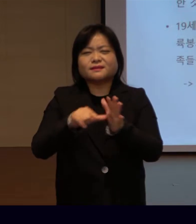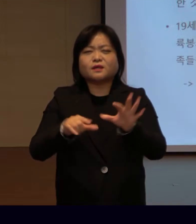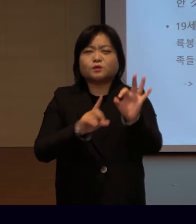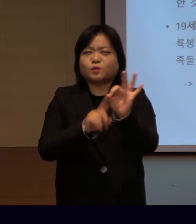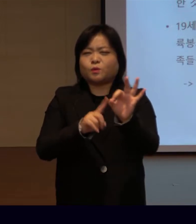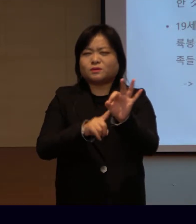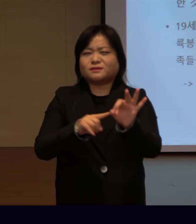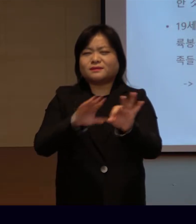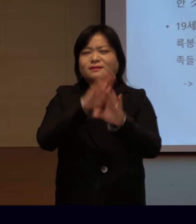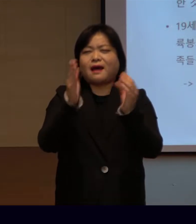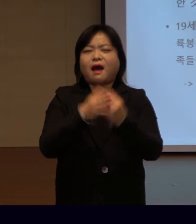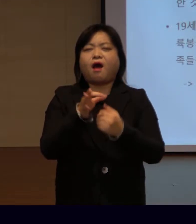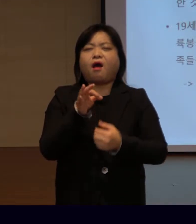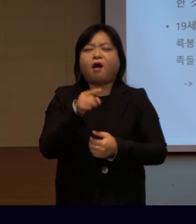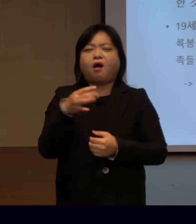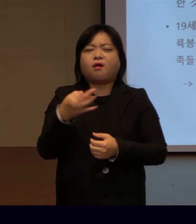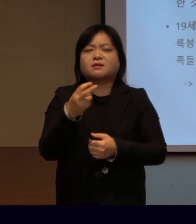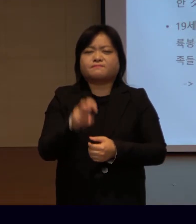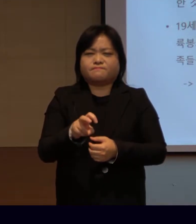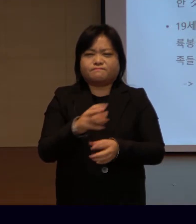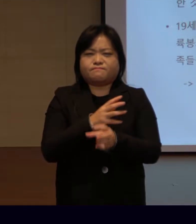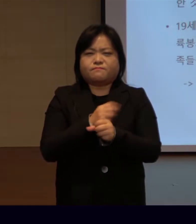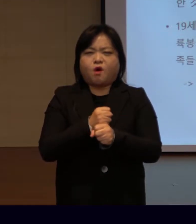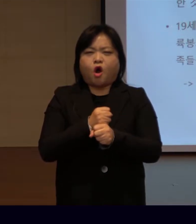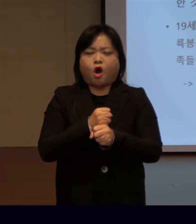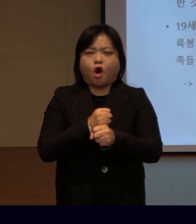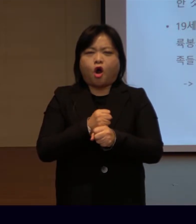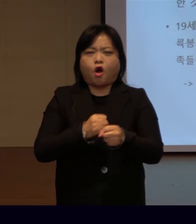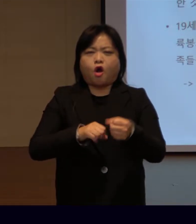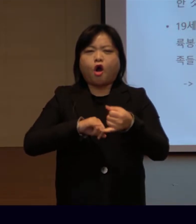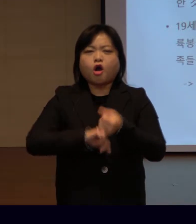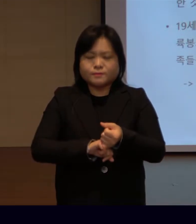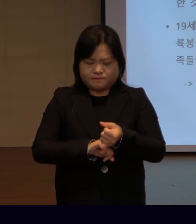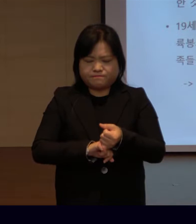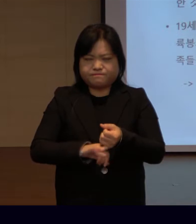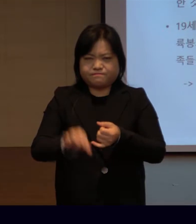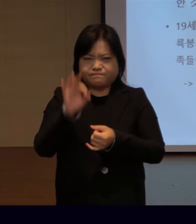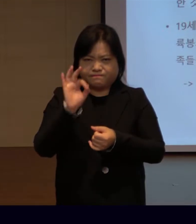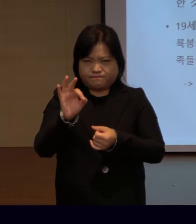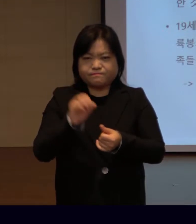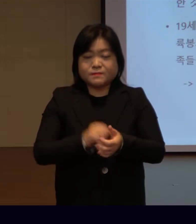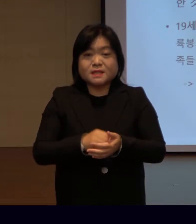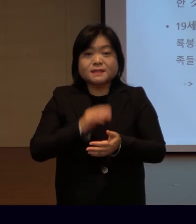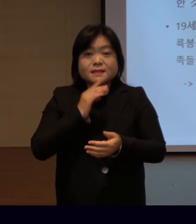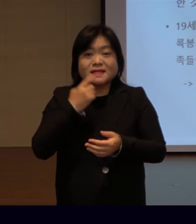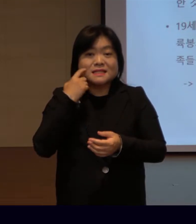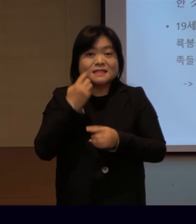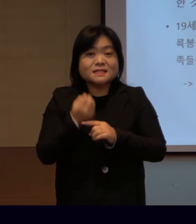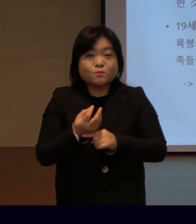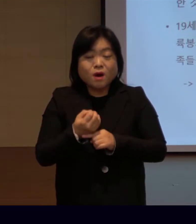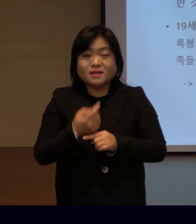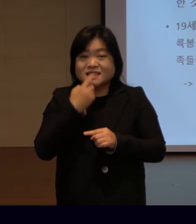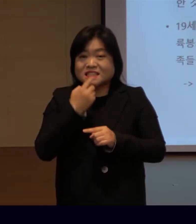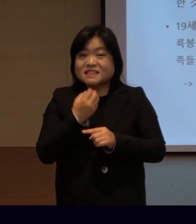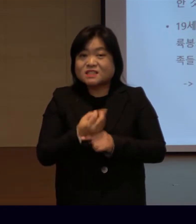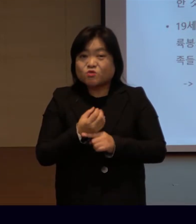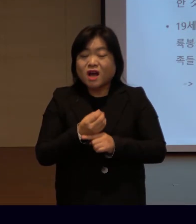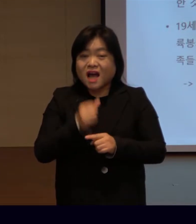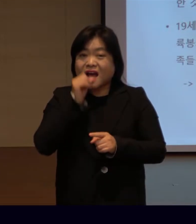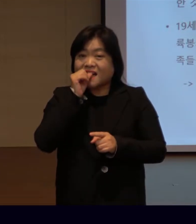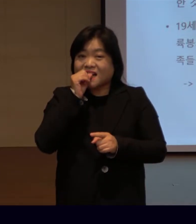돈은 어음이었습니다. 그때 말하는 진짜 돈은 금화나 은화인